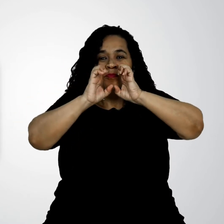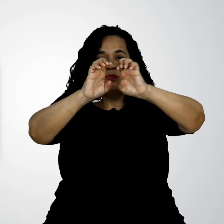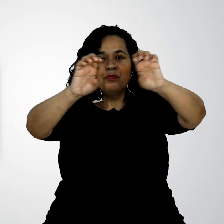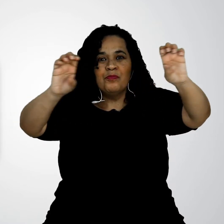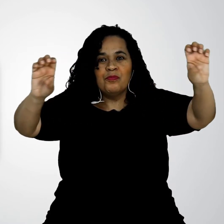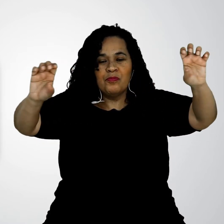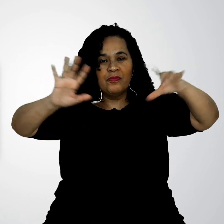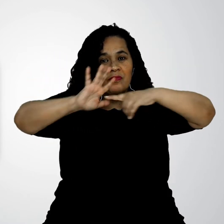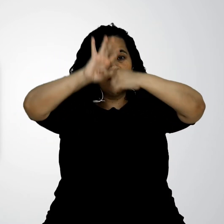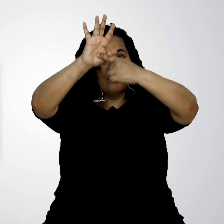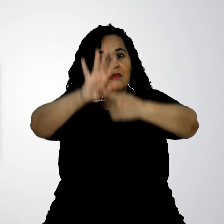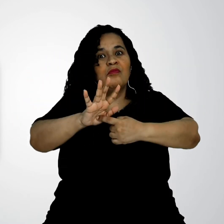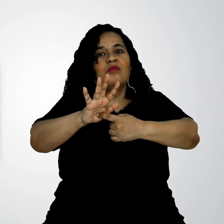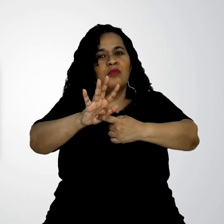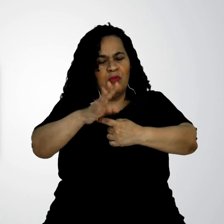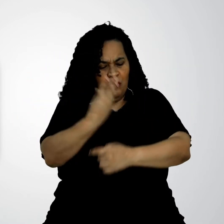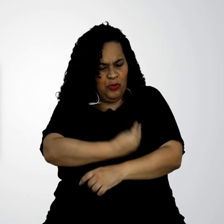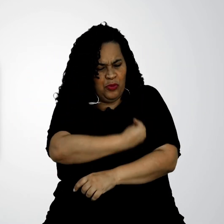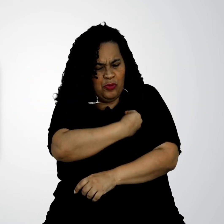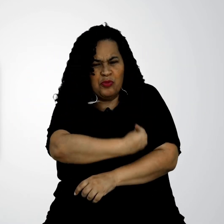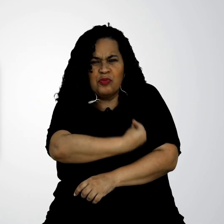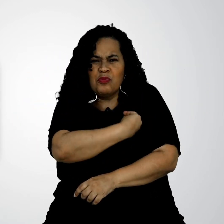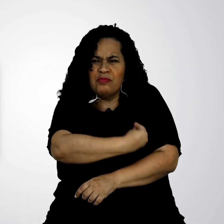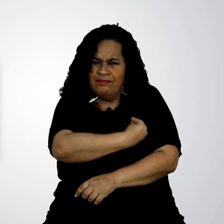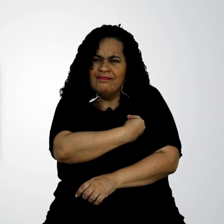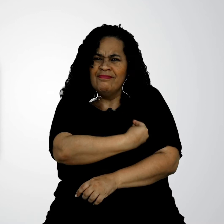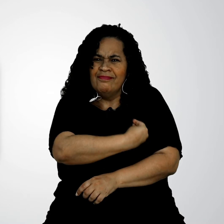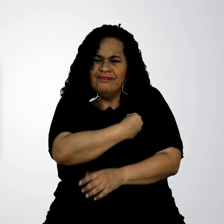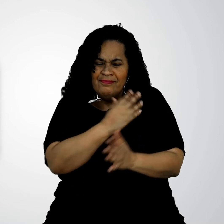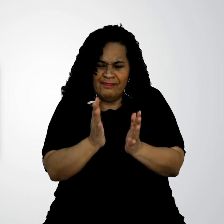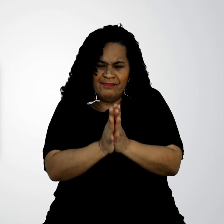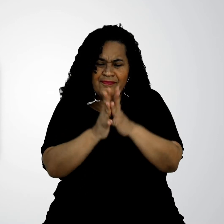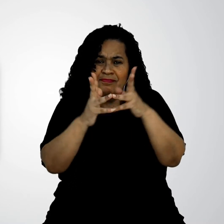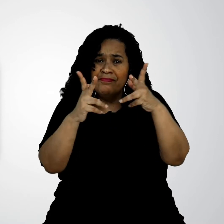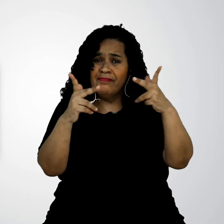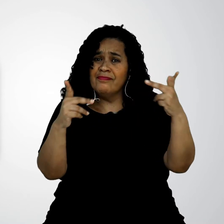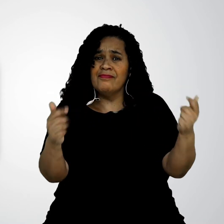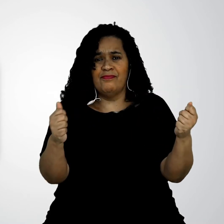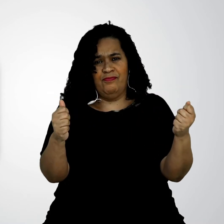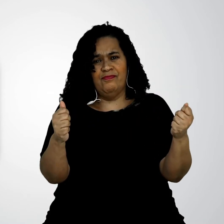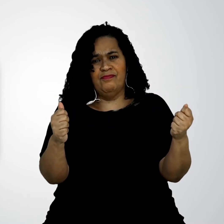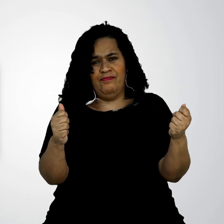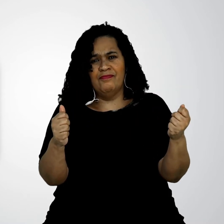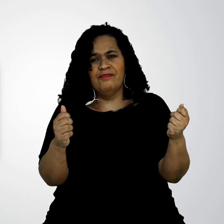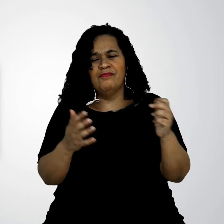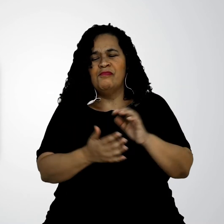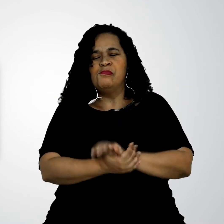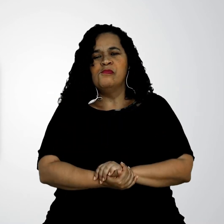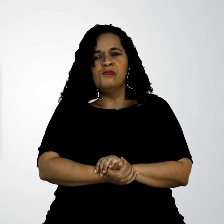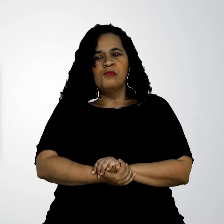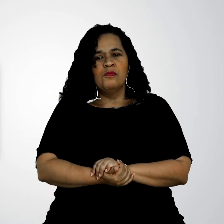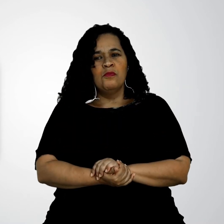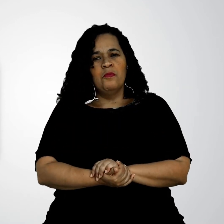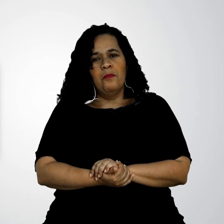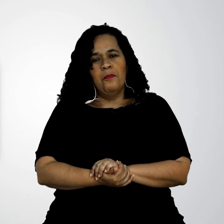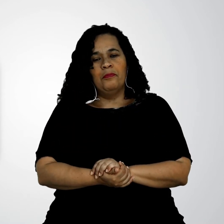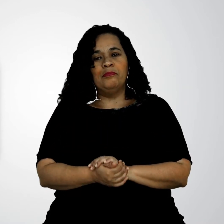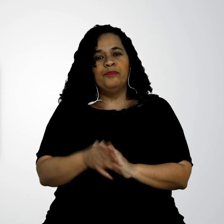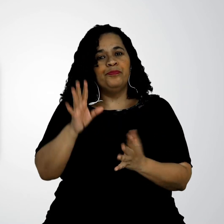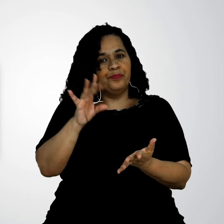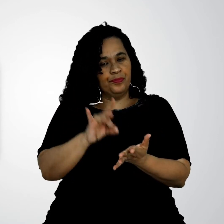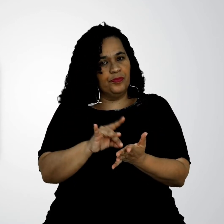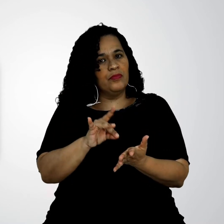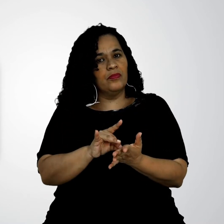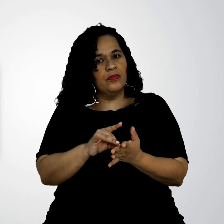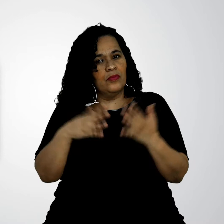essa sutileza, como você falou, do menor para o maior, né? Do pequeno para o grande. Né? Só a questão é que